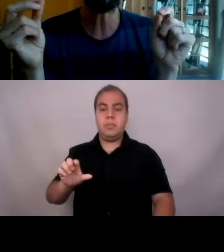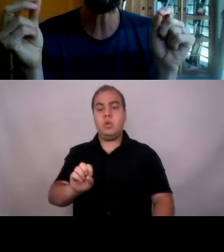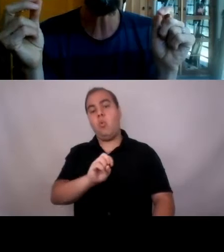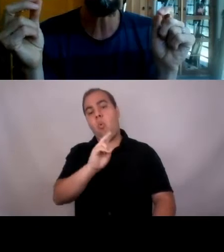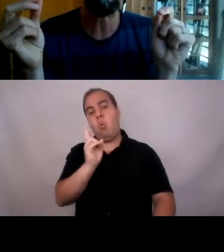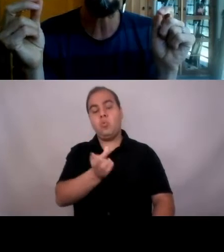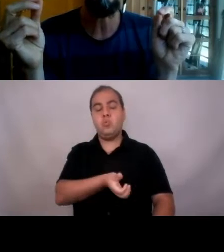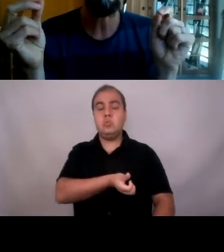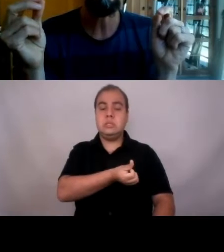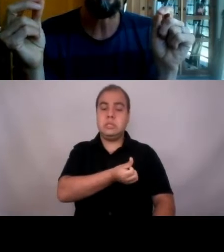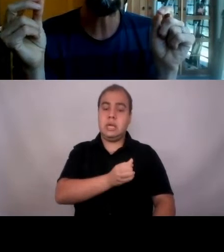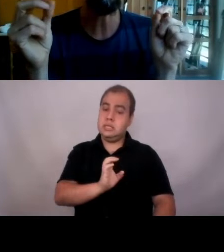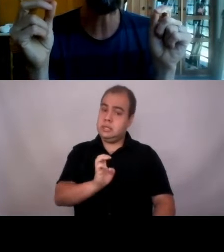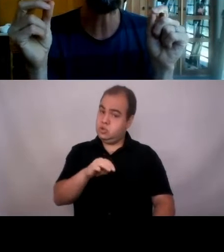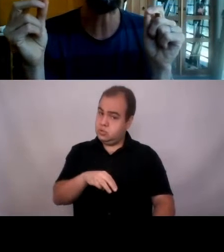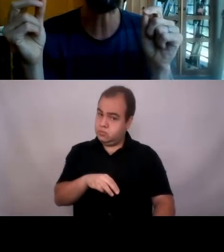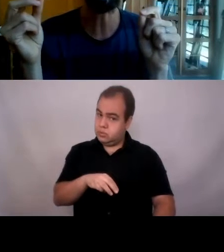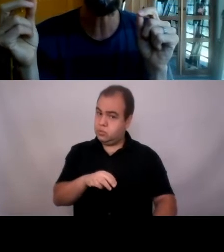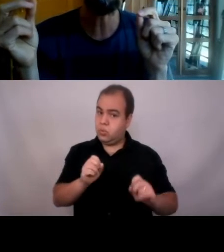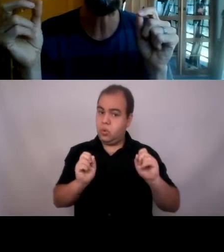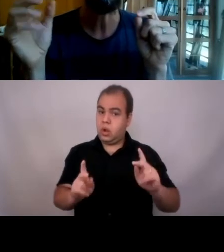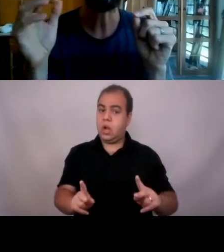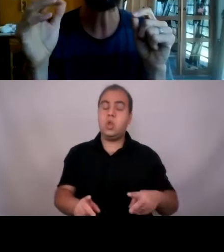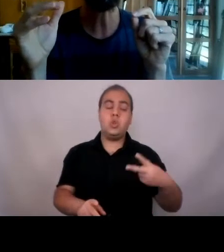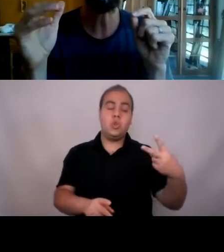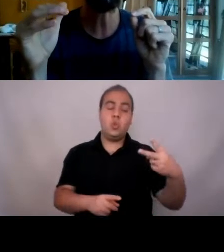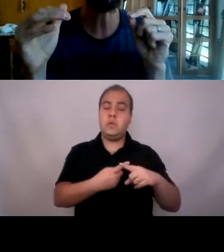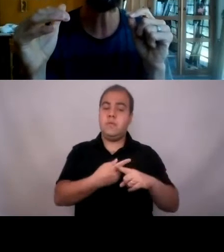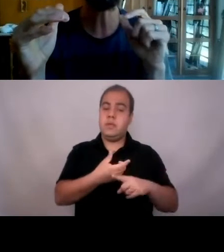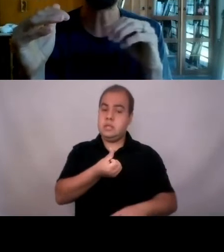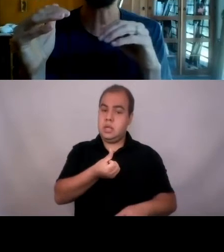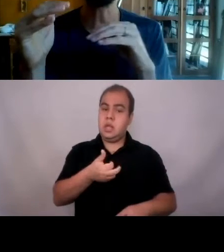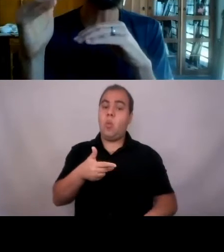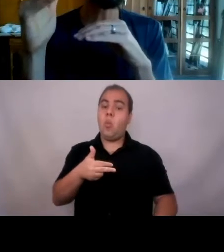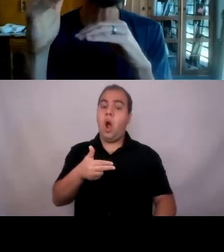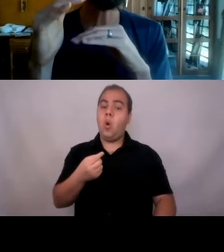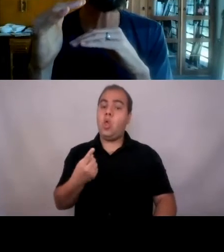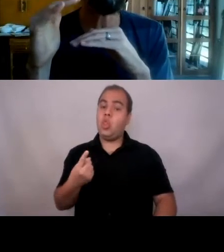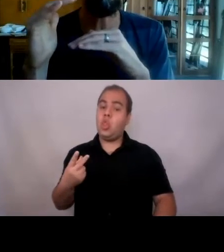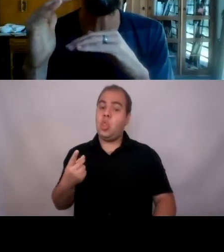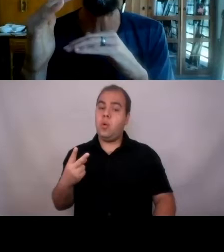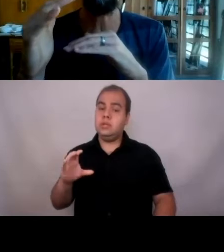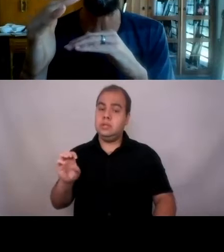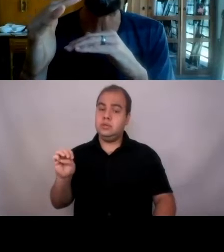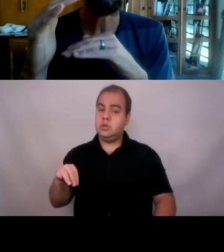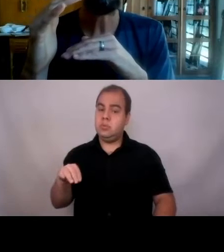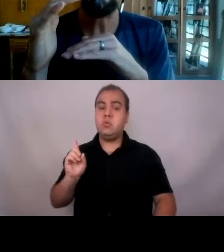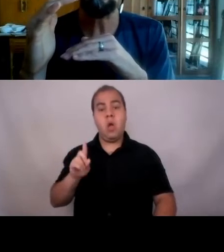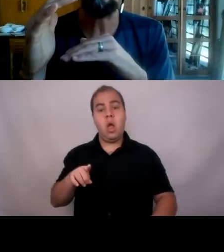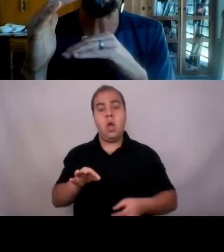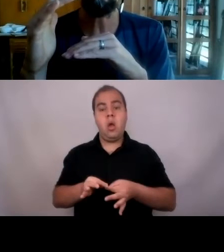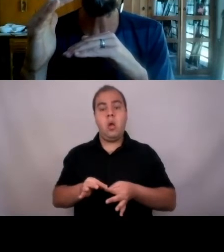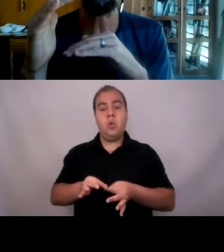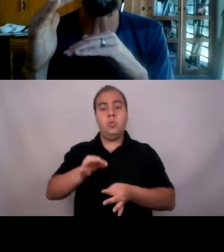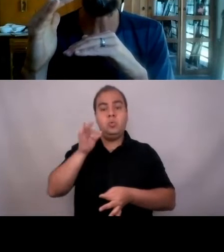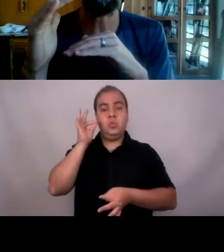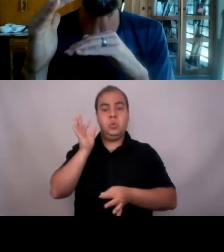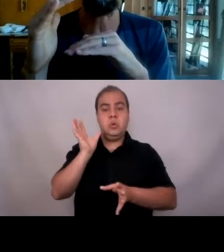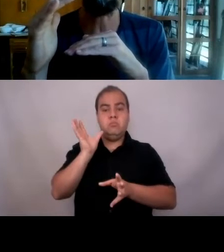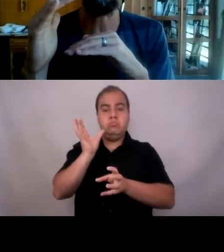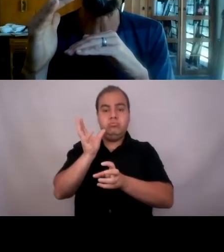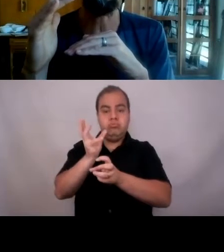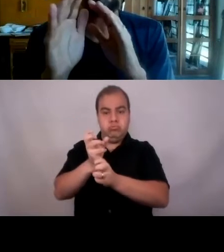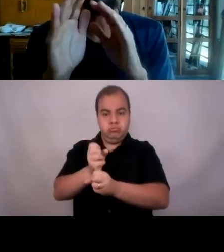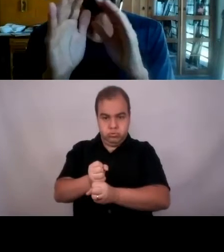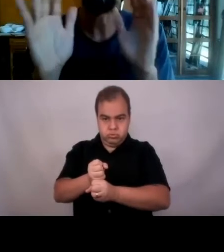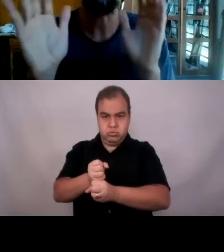6 centímetros. Tá? Então, 2 vezes 6 dá 12 centímetros. Essa é a nossa altura da escavação do jardim de